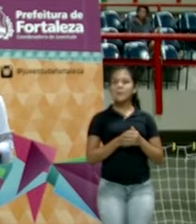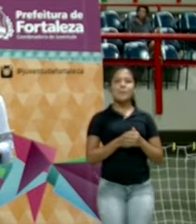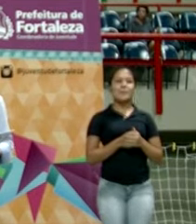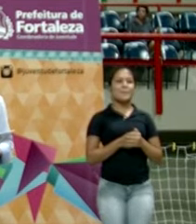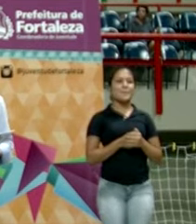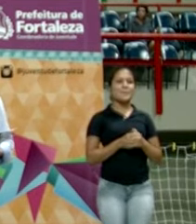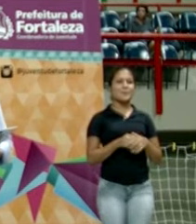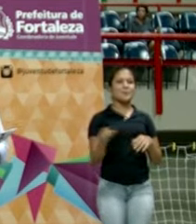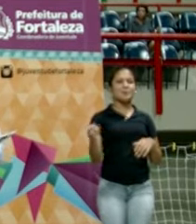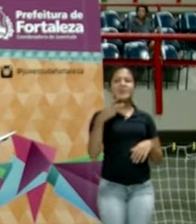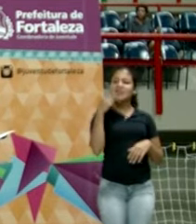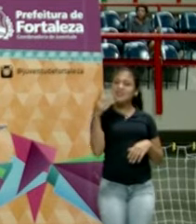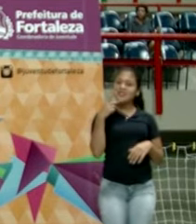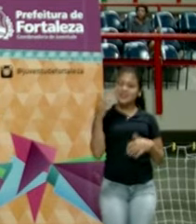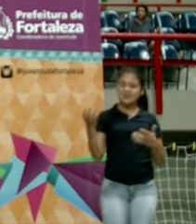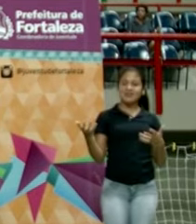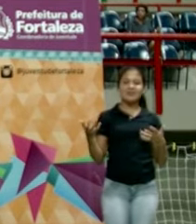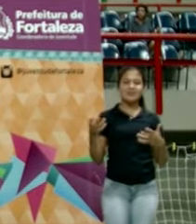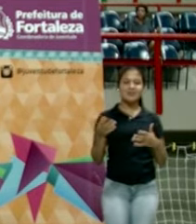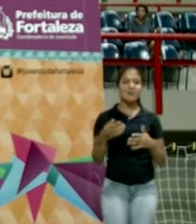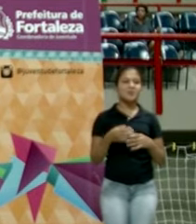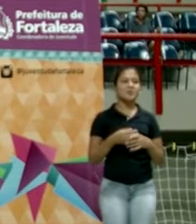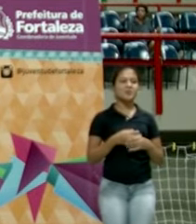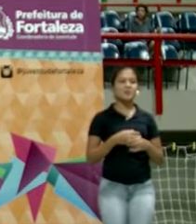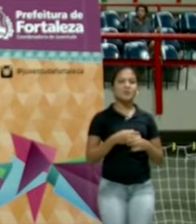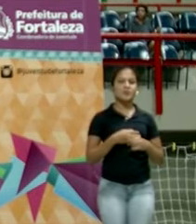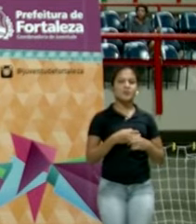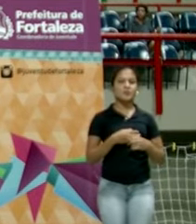E adianta falar? Bom,